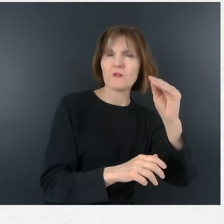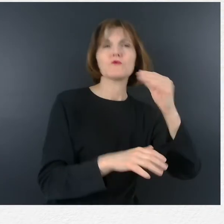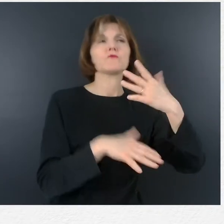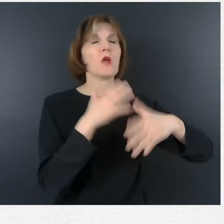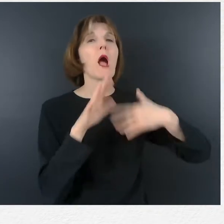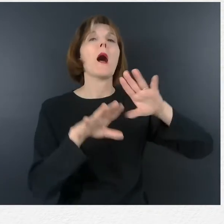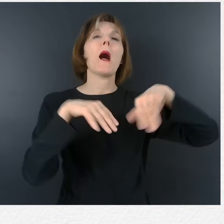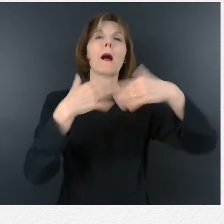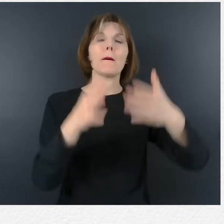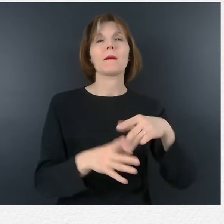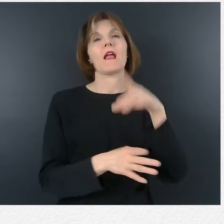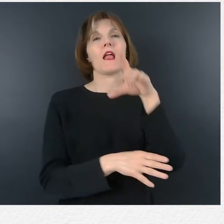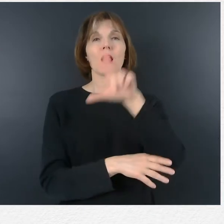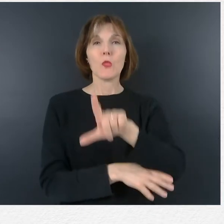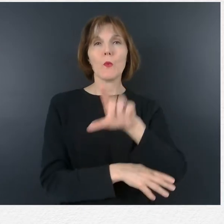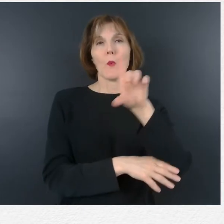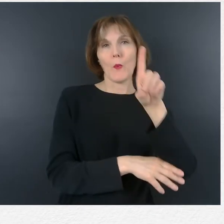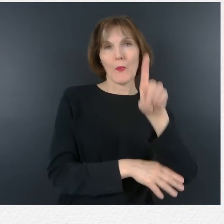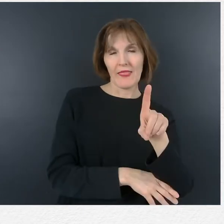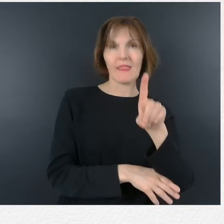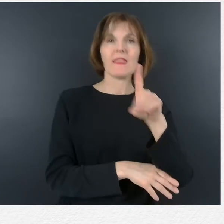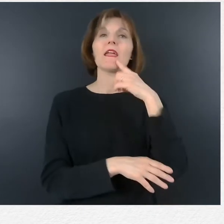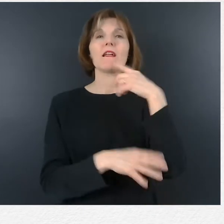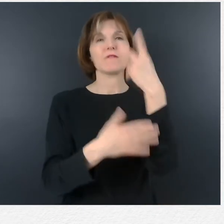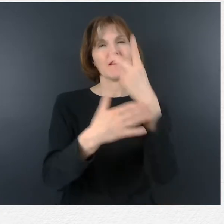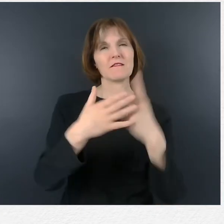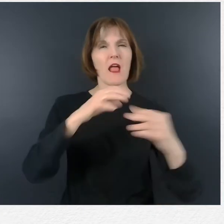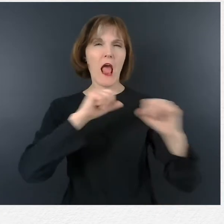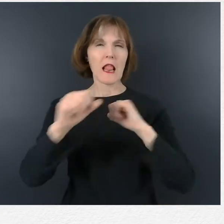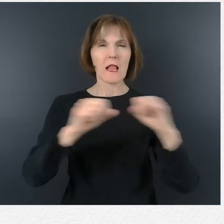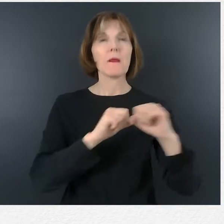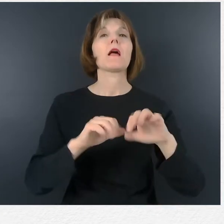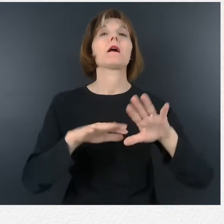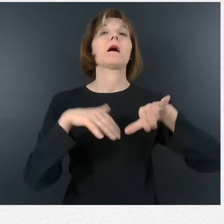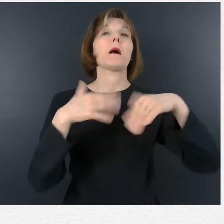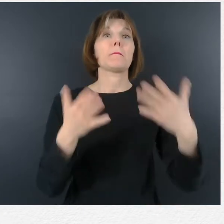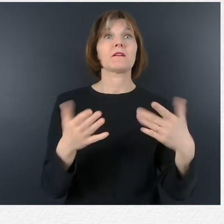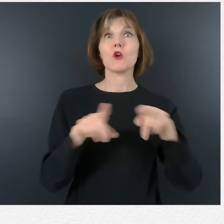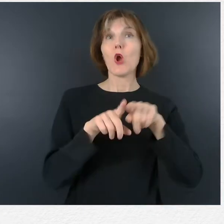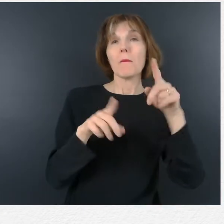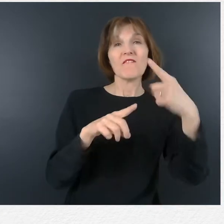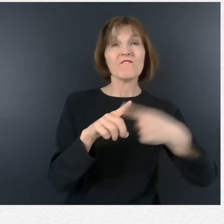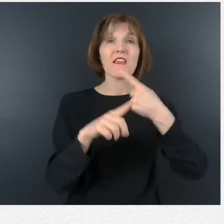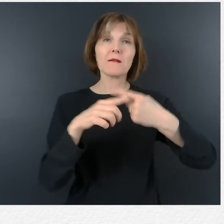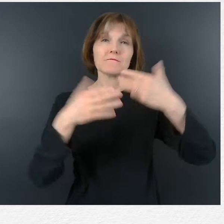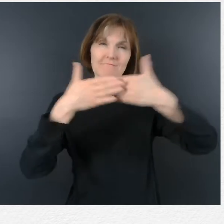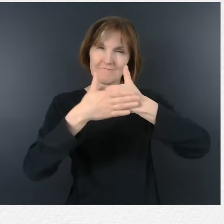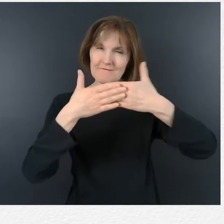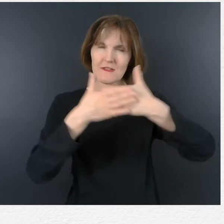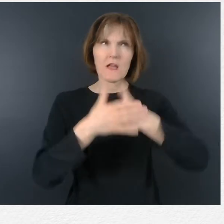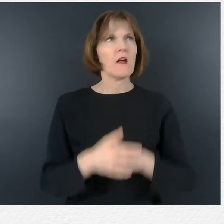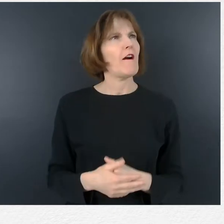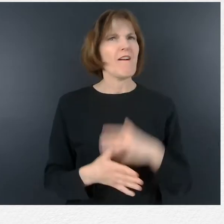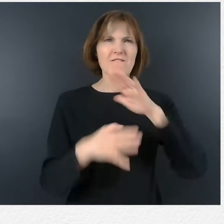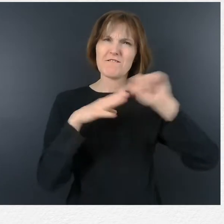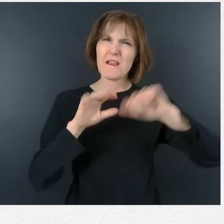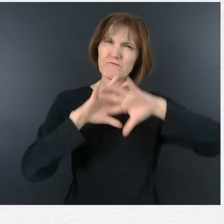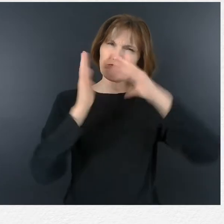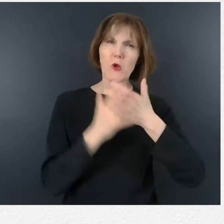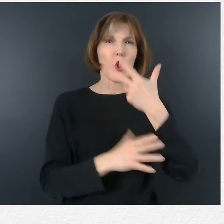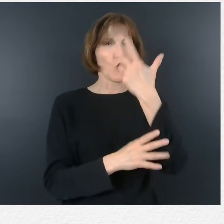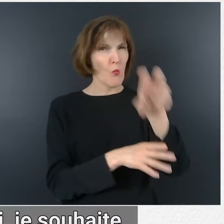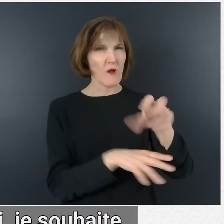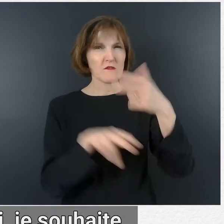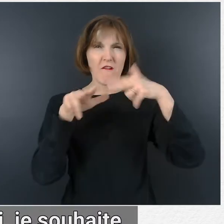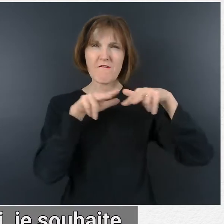en animation 2D, puis 3D et enfin en film cinéma. Nous avons réalisé plus de 300